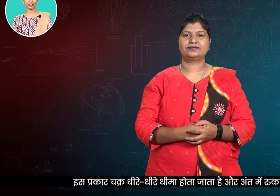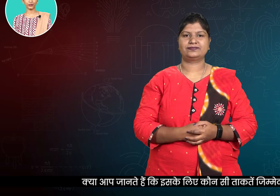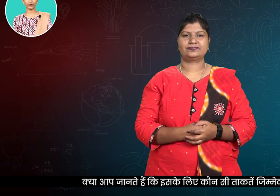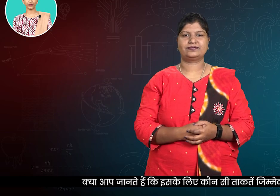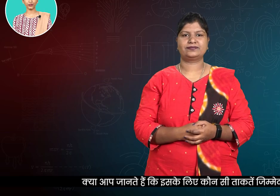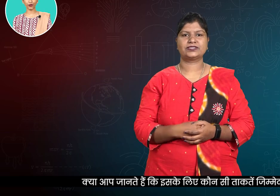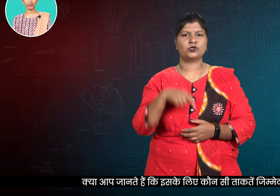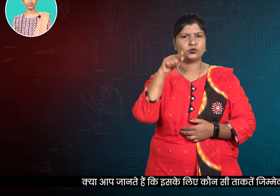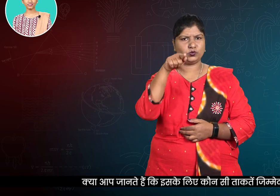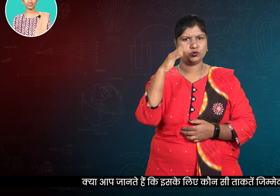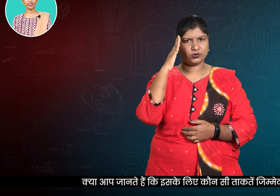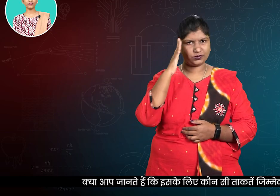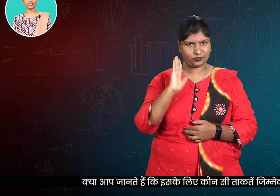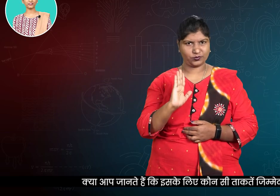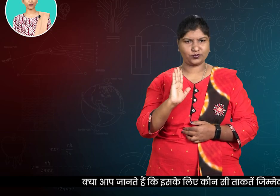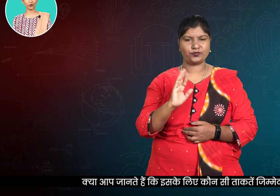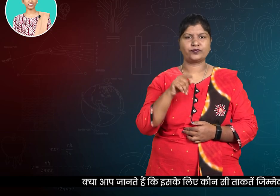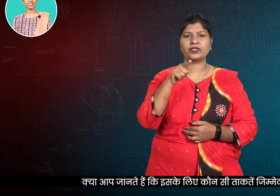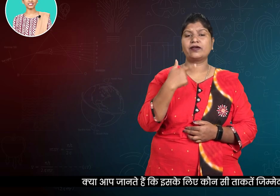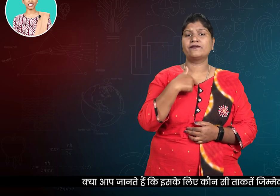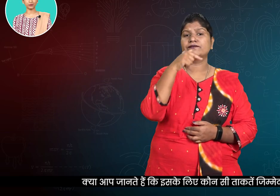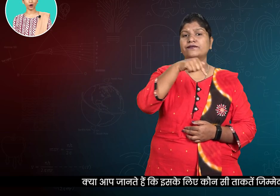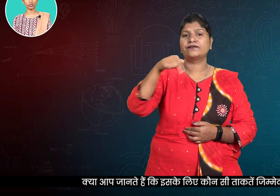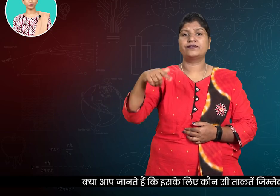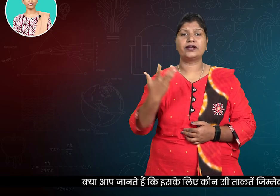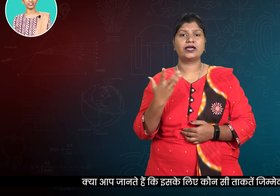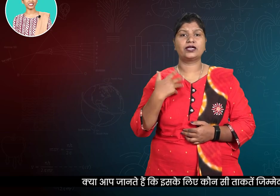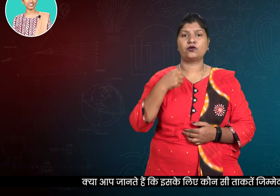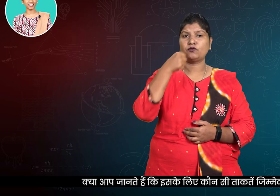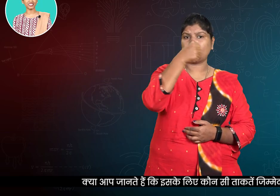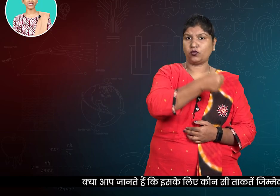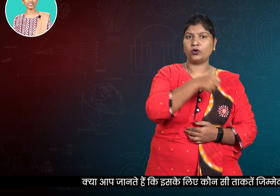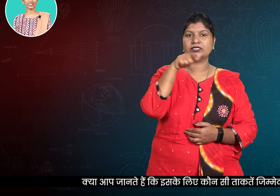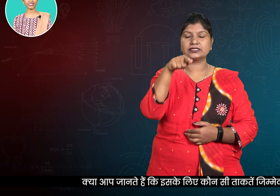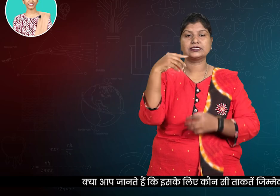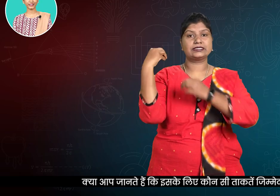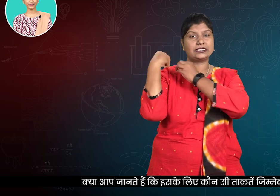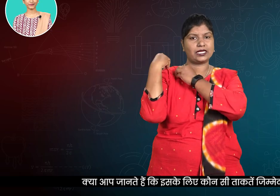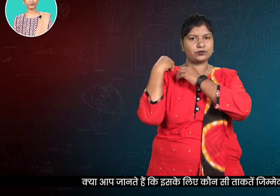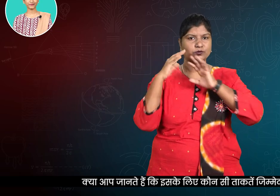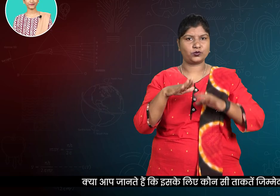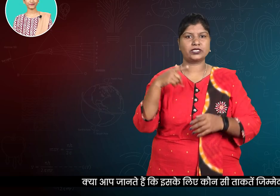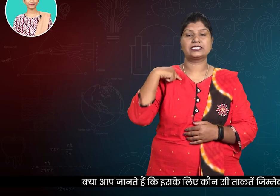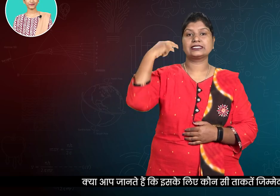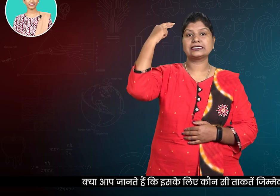क्या आप चानते हैं कि इसके लिए कौन सी ताकते जम्यदार है?